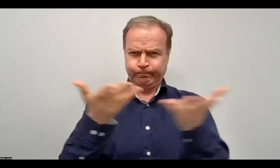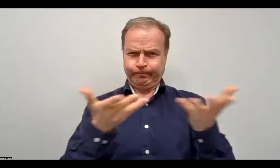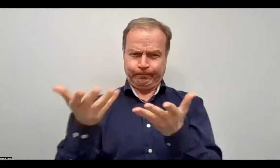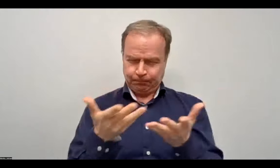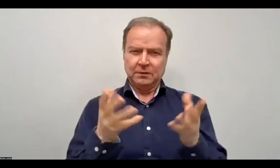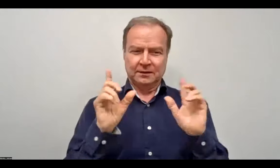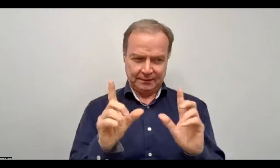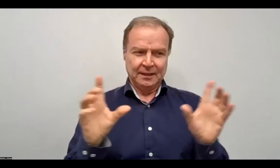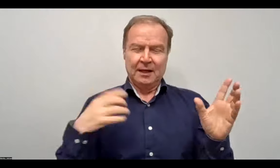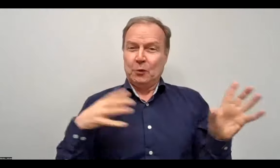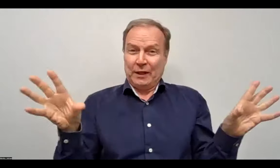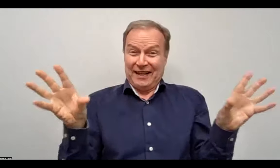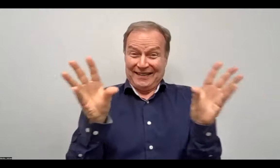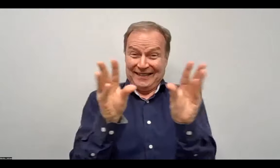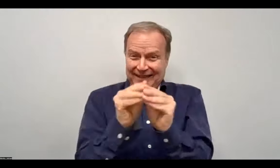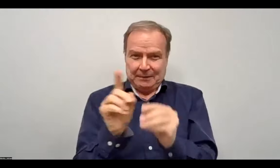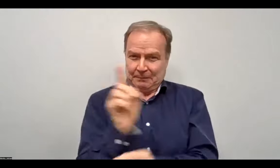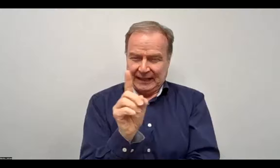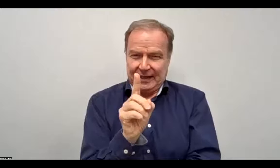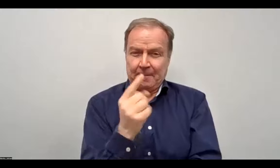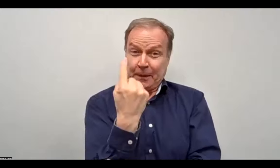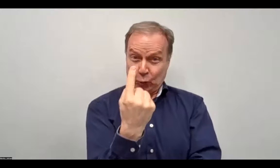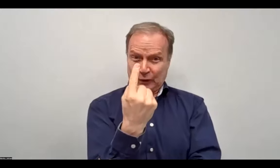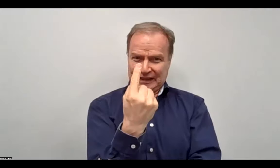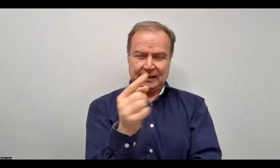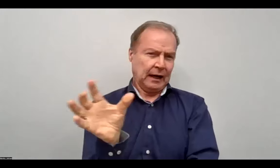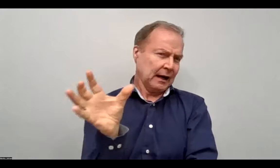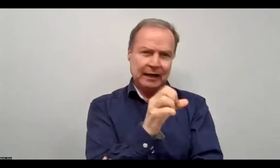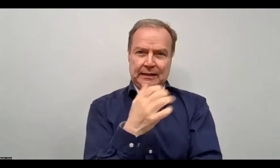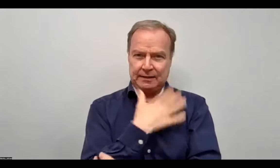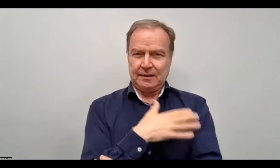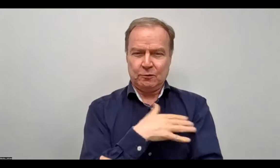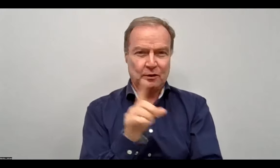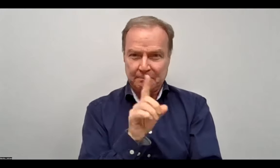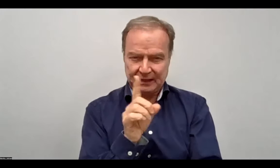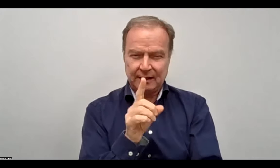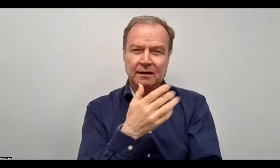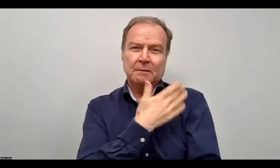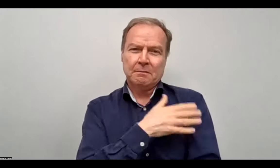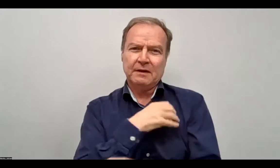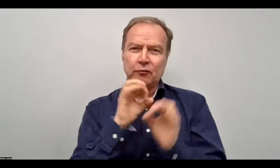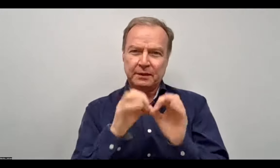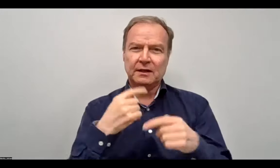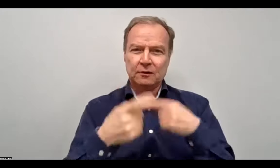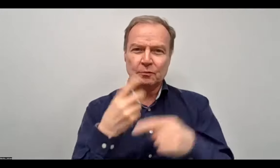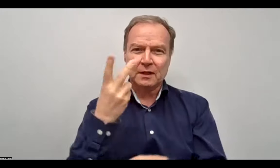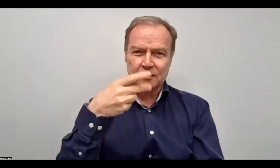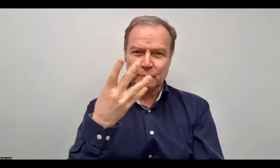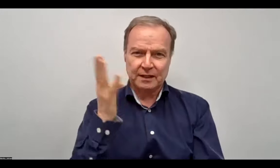millä tavalla palvelut tällä hetkellä toteuttavat yhdenvertaisuutta. Ja sitähän se ei tee.